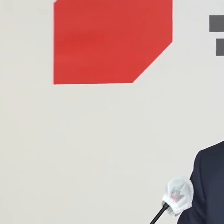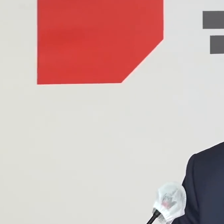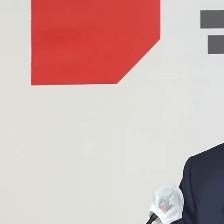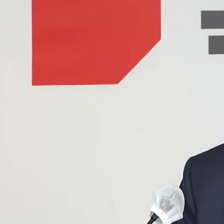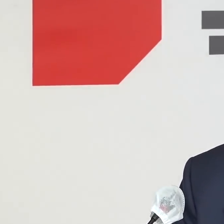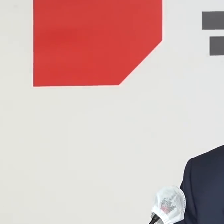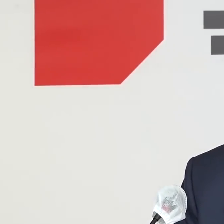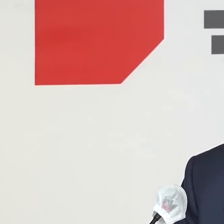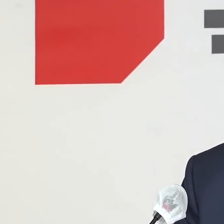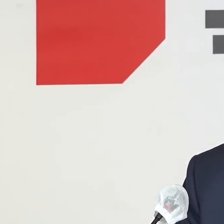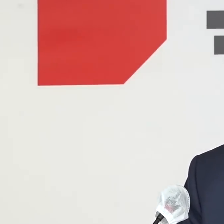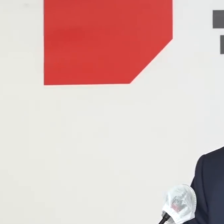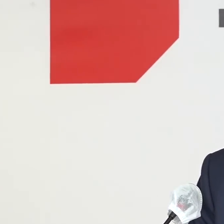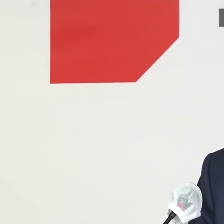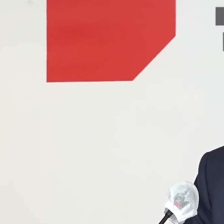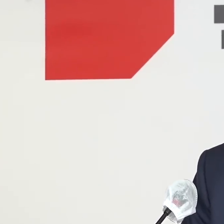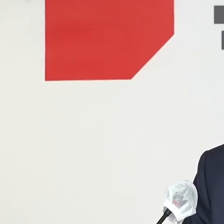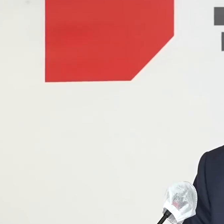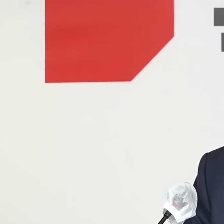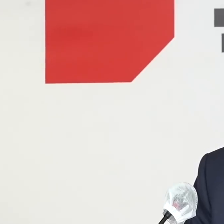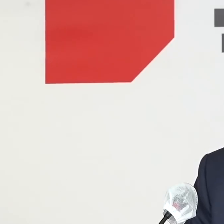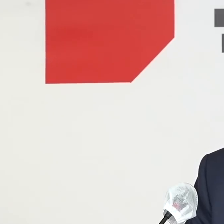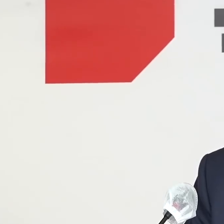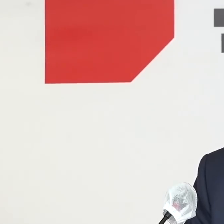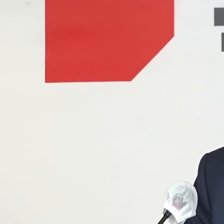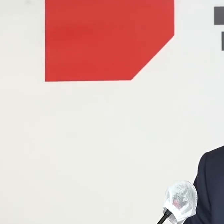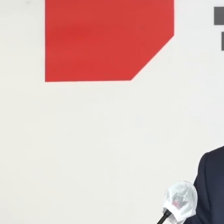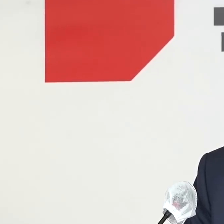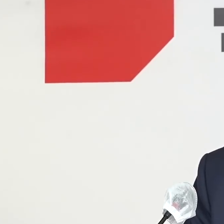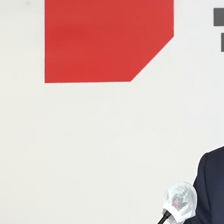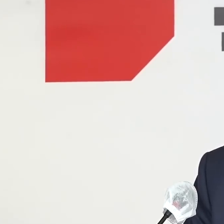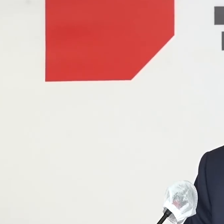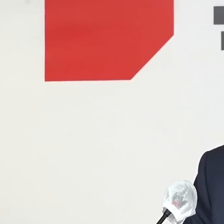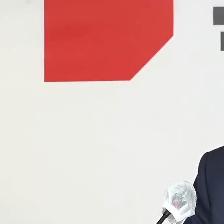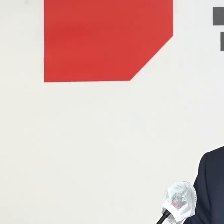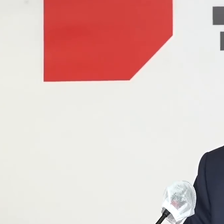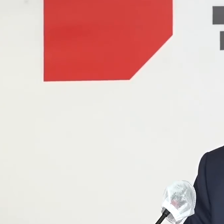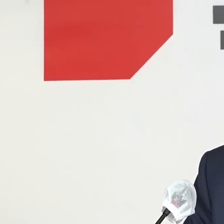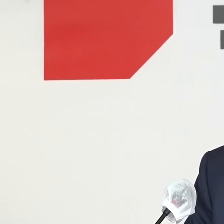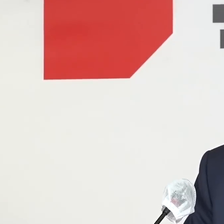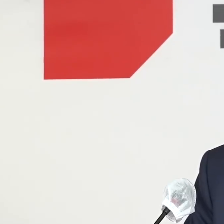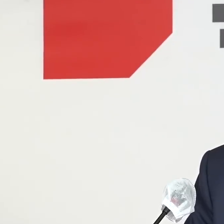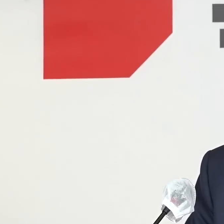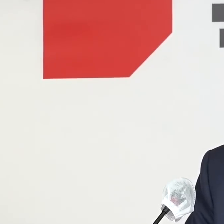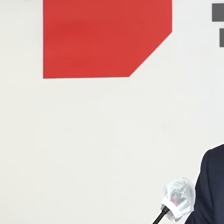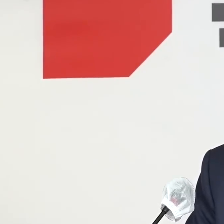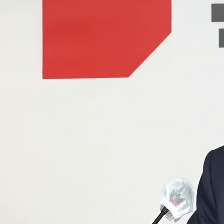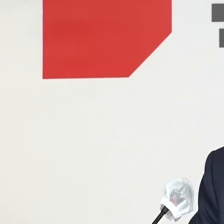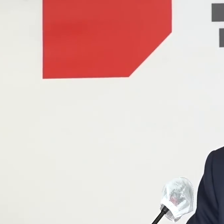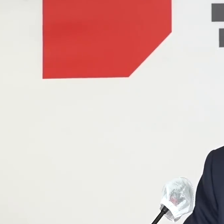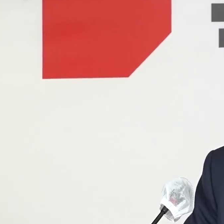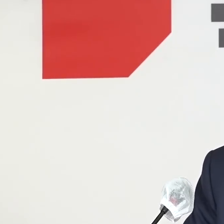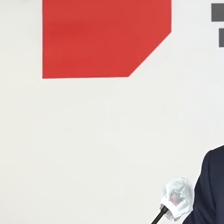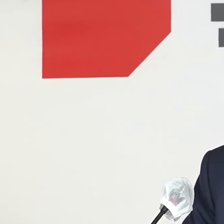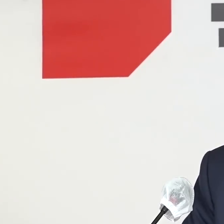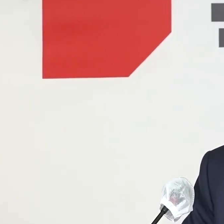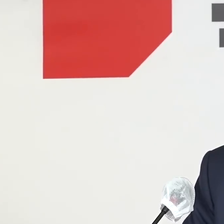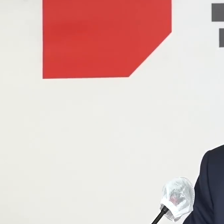여러분 반갑습니다. 오늘은 장애인에 관한 공약을 말씀드리겠습니다.